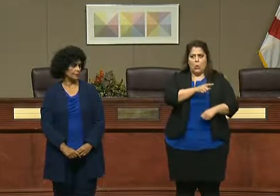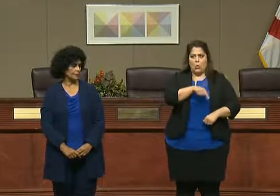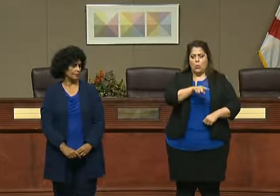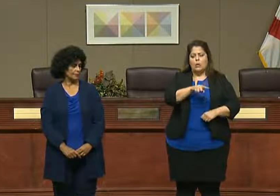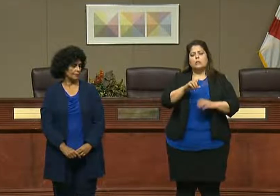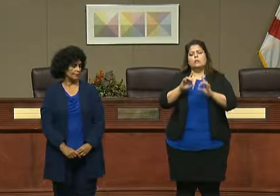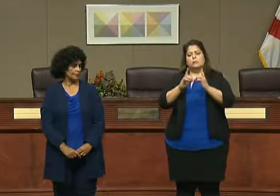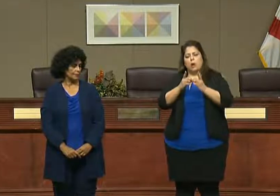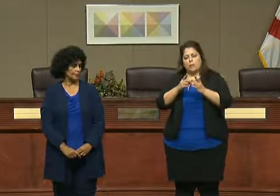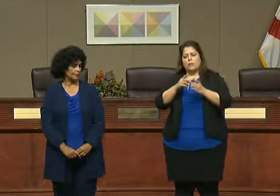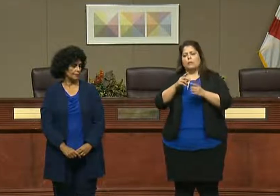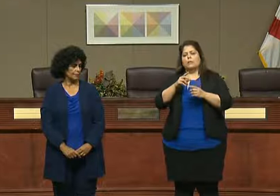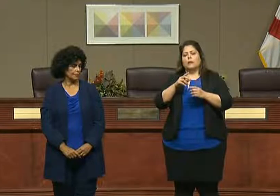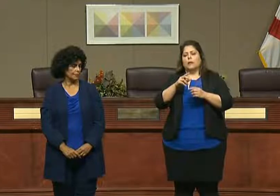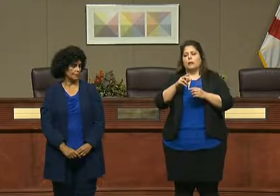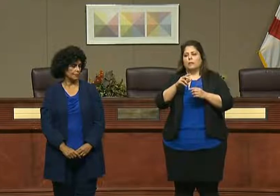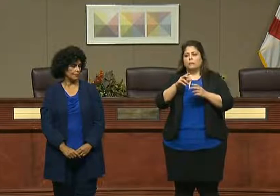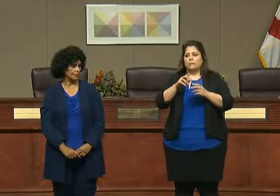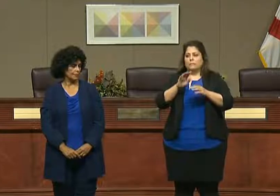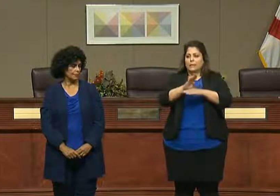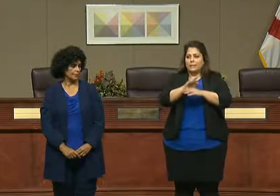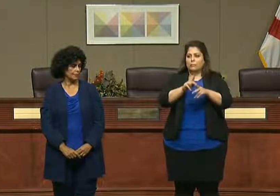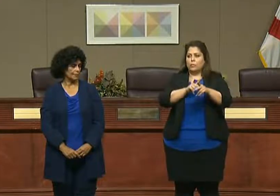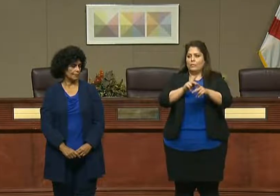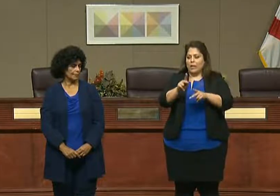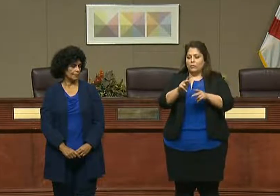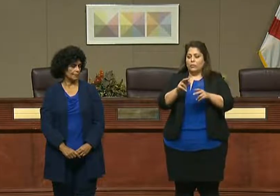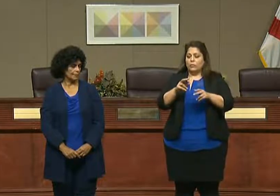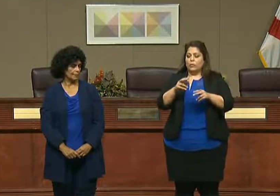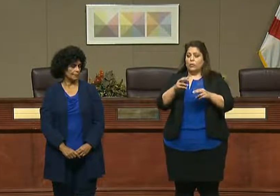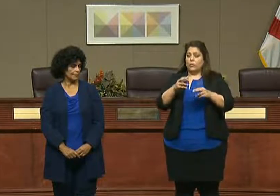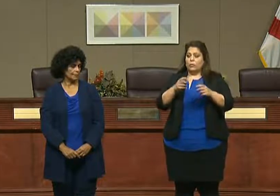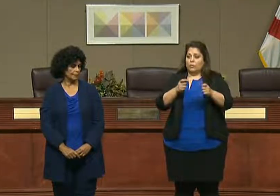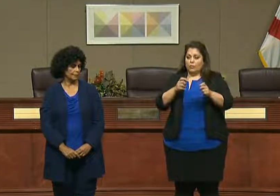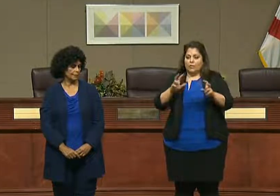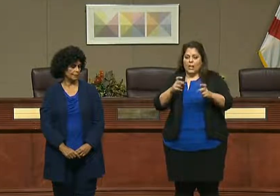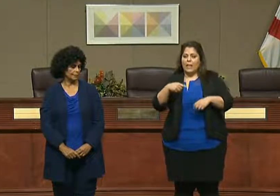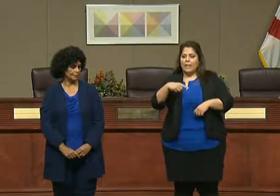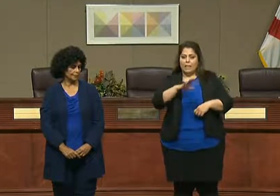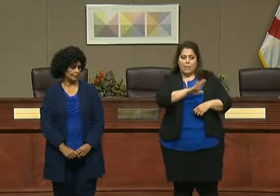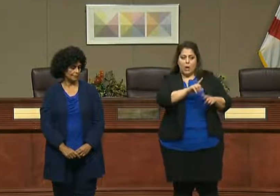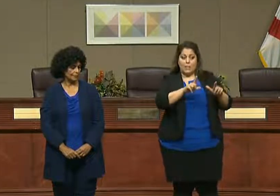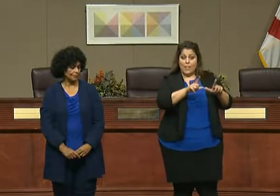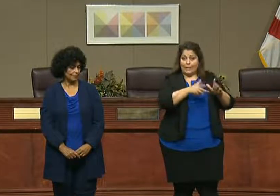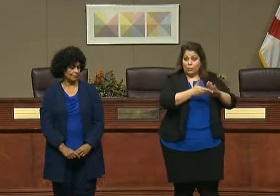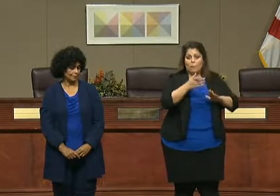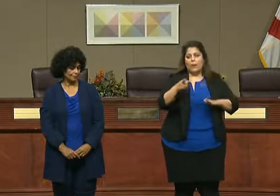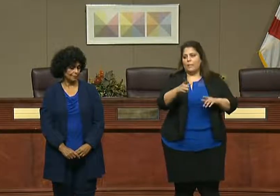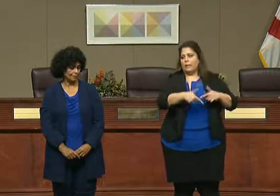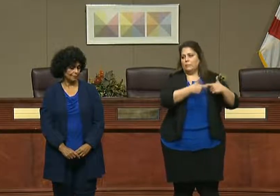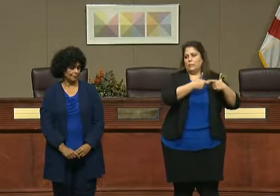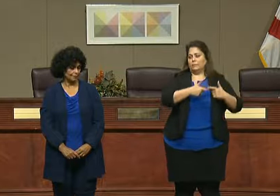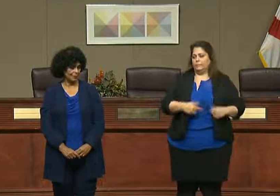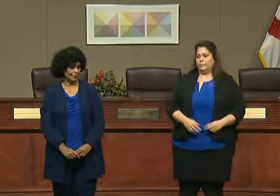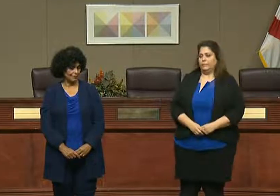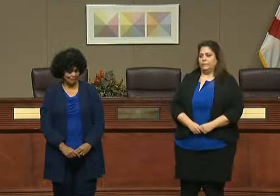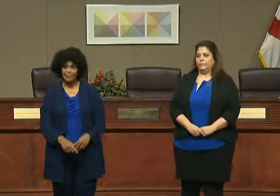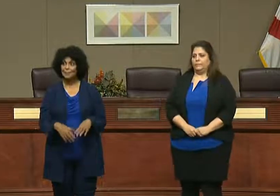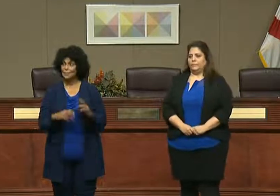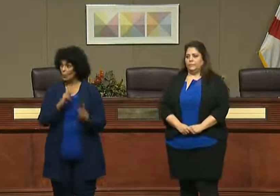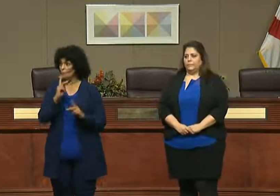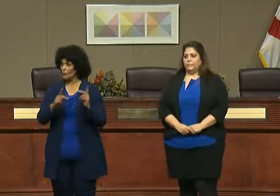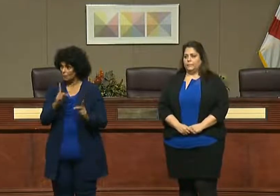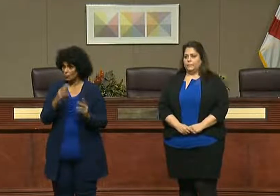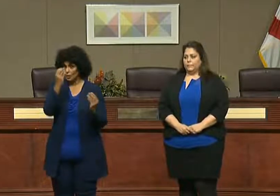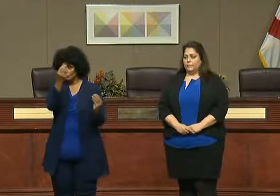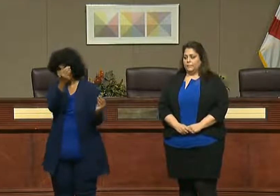and Professional Regulations suspended their license to operate. Así también hemos recibido reportes que aquellos que no han estado